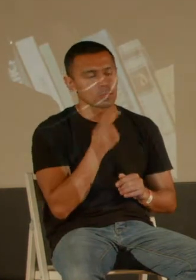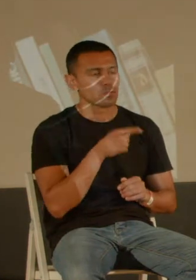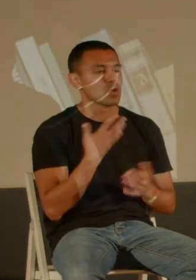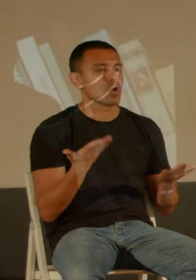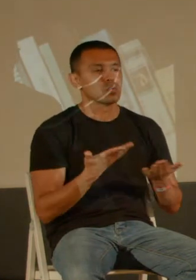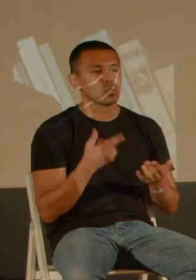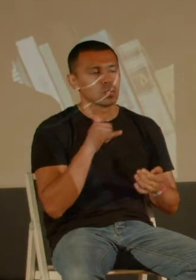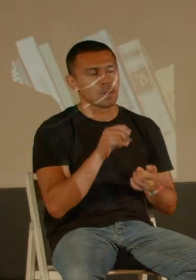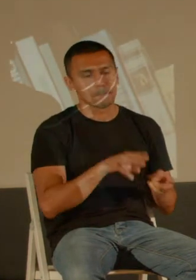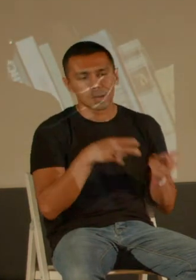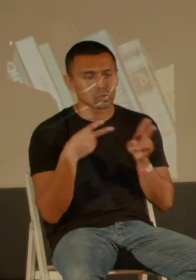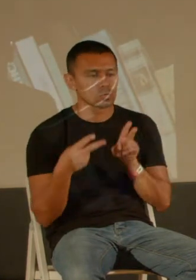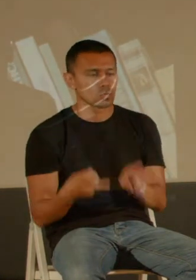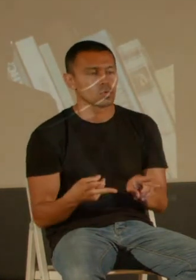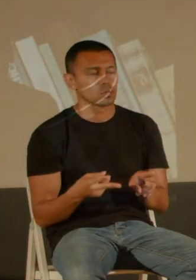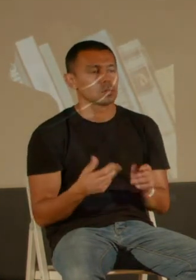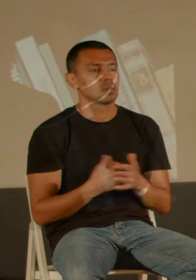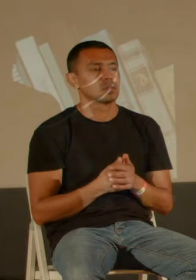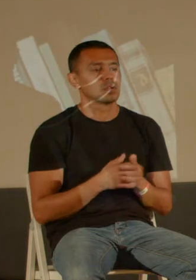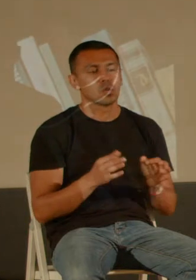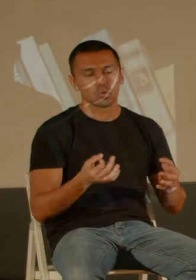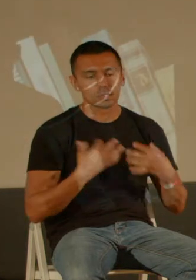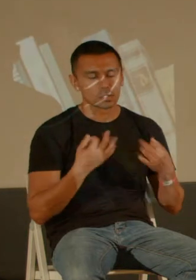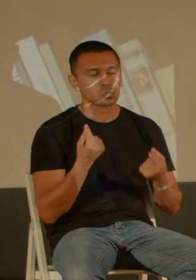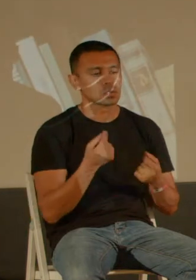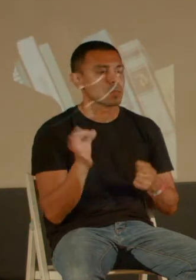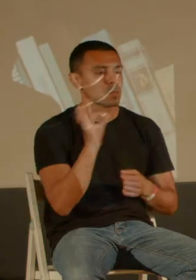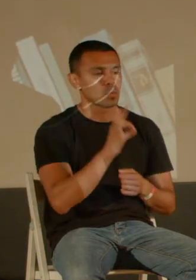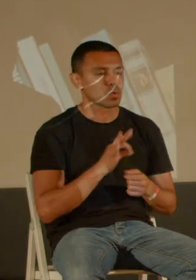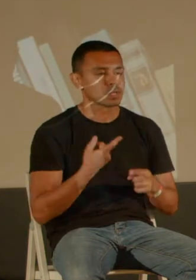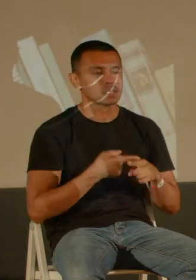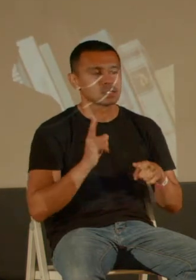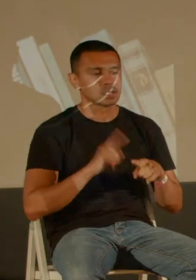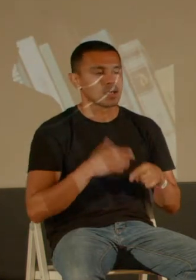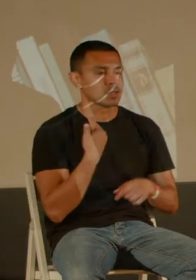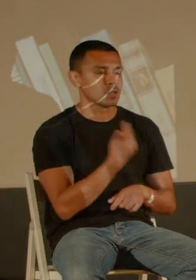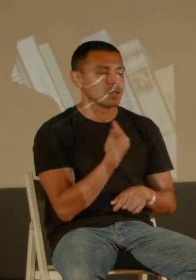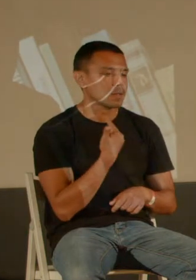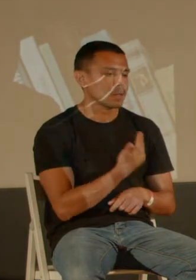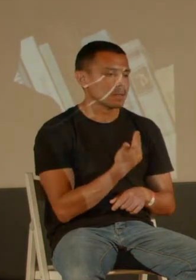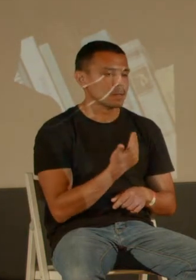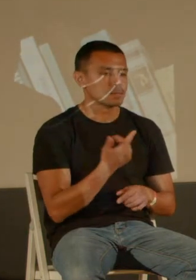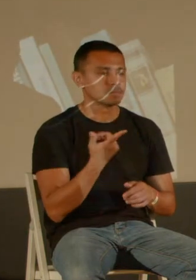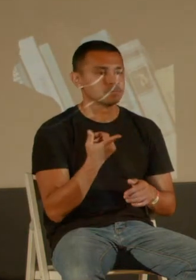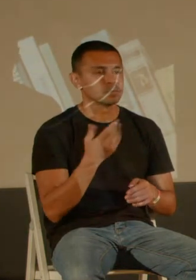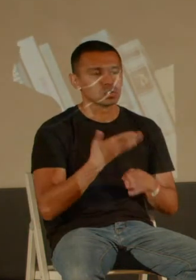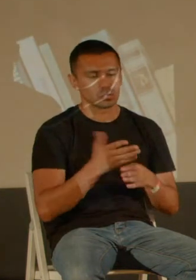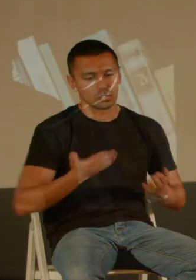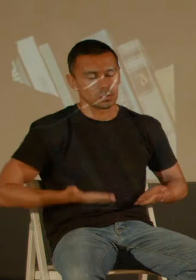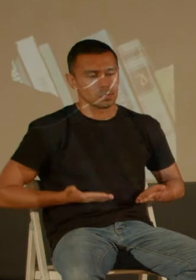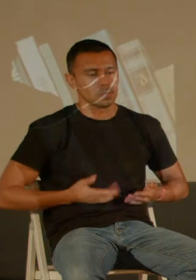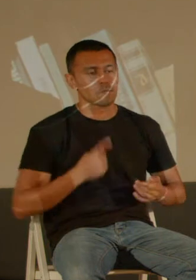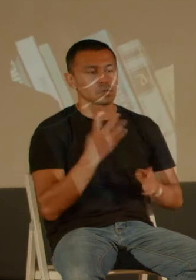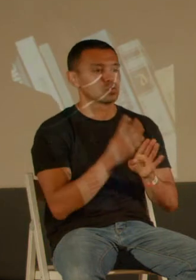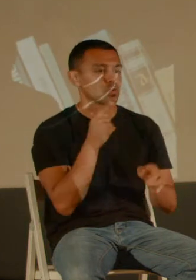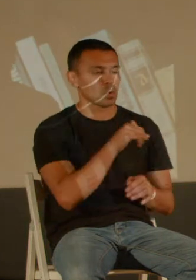воно якось в неї перейшло. Розкажи трохи про цей її аспект життя. Ну, насамперед,